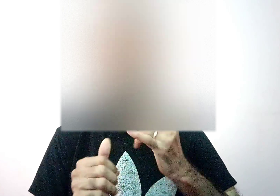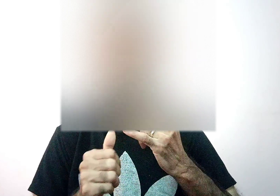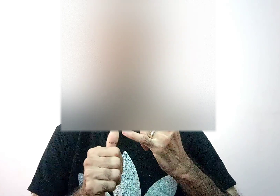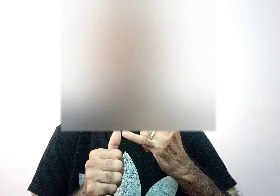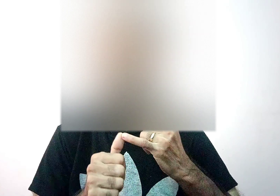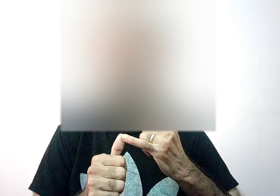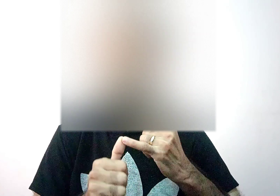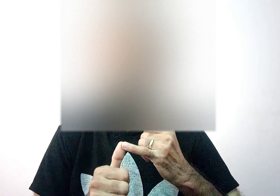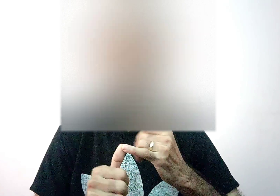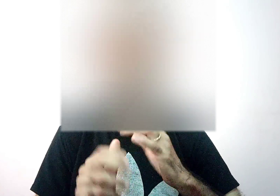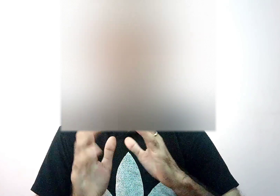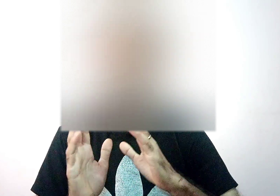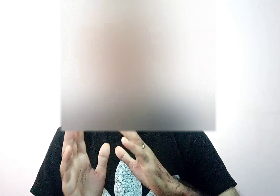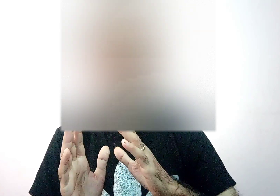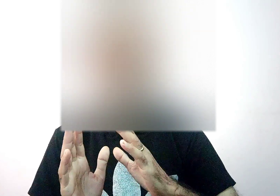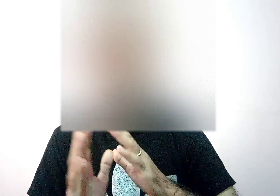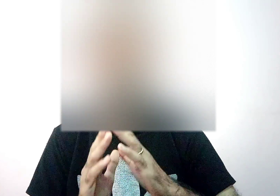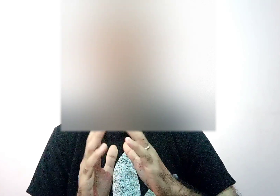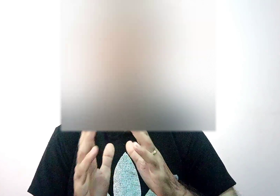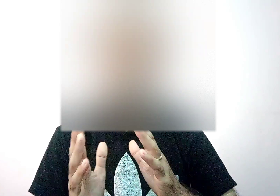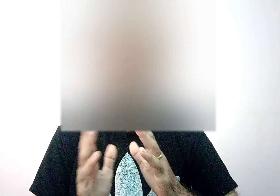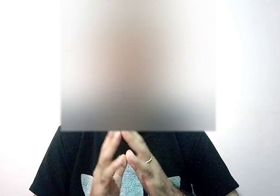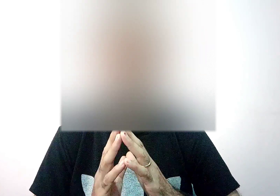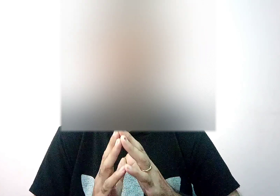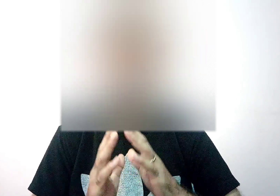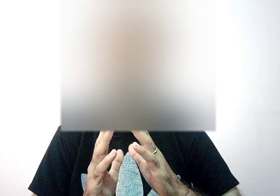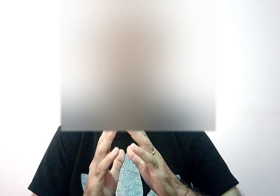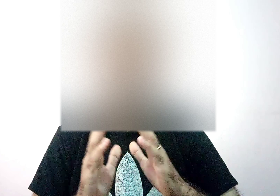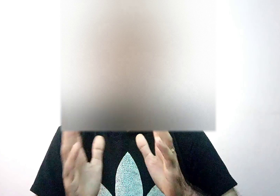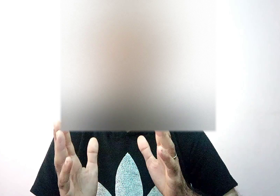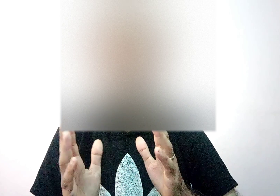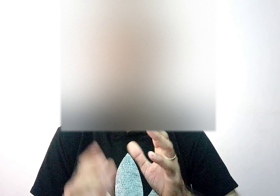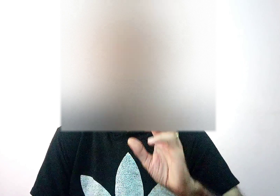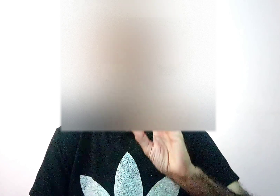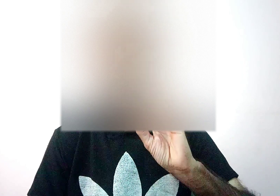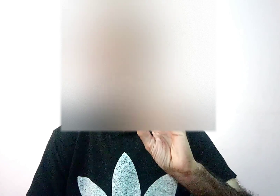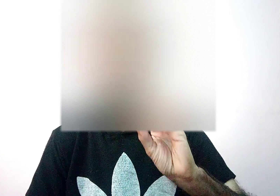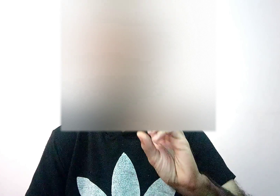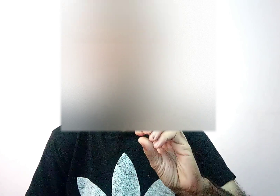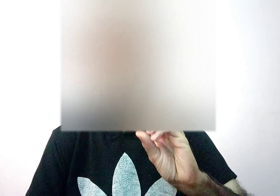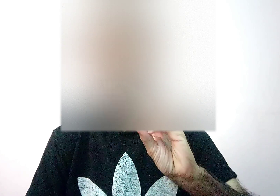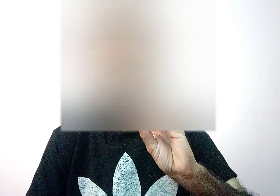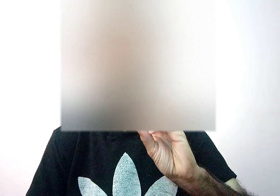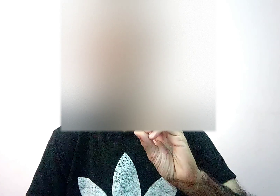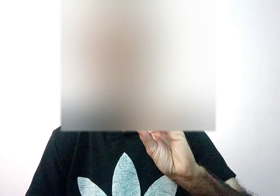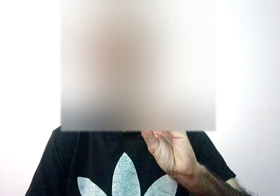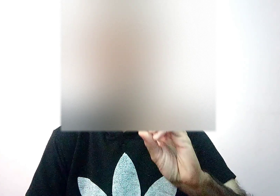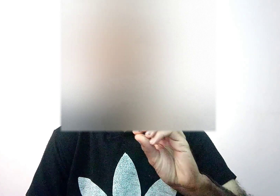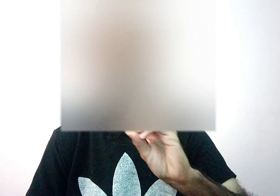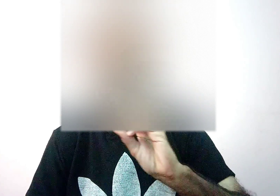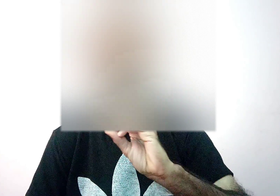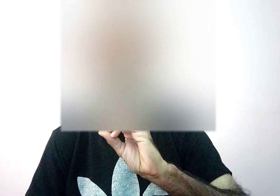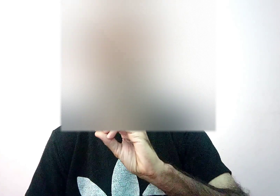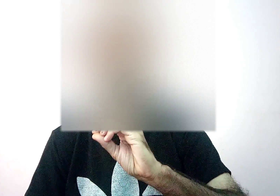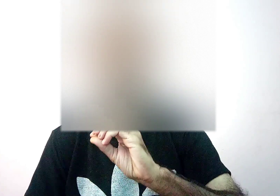زي الملف النووي الايراني، وبالتاكيد هيتم احتوائه، وعايز يرجع ايران